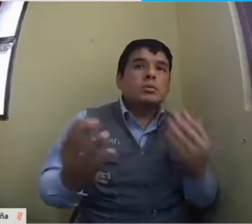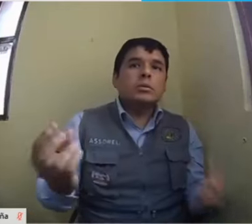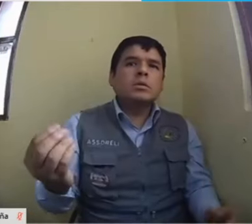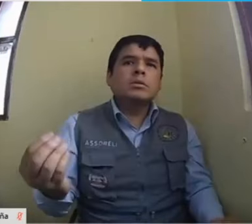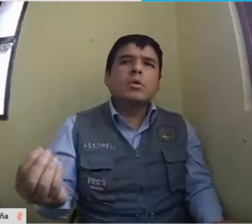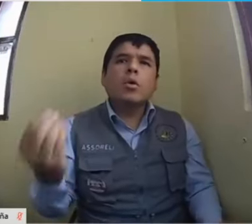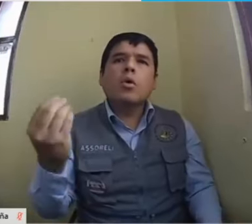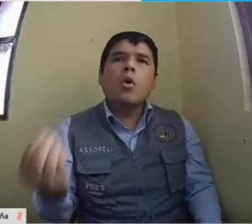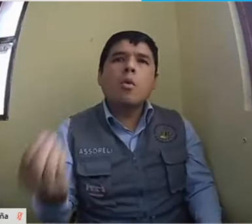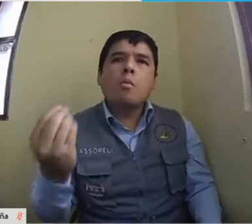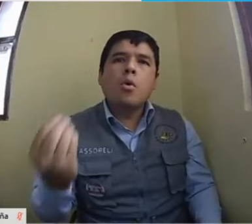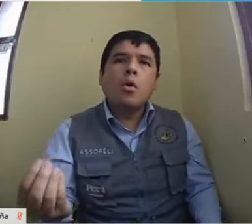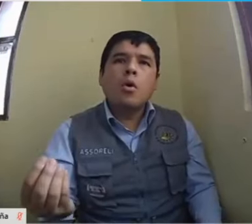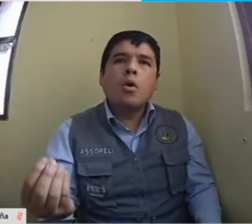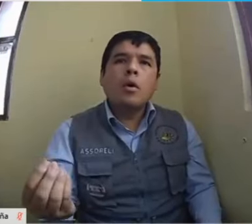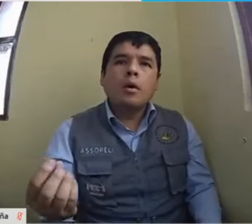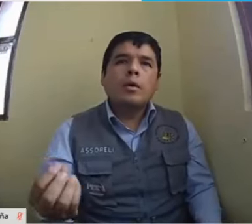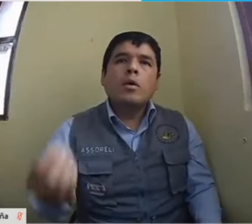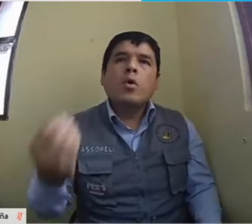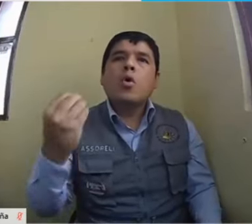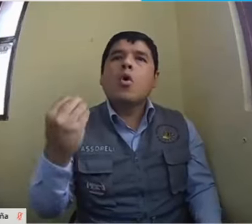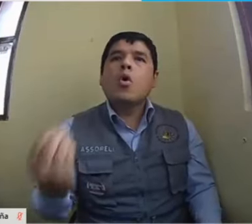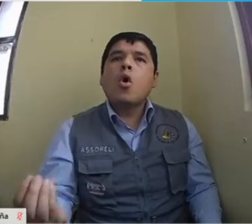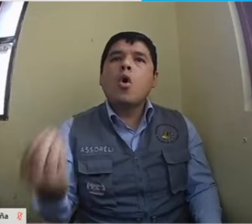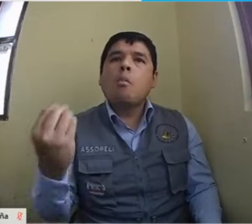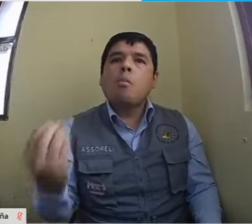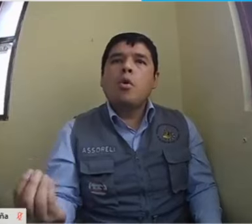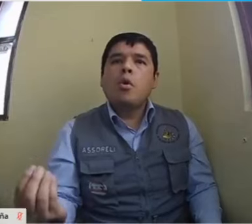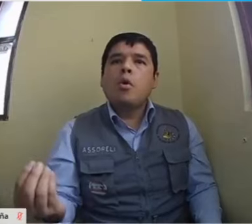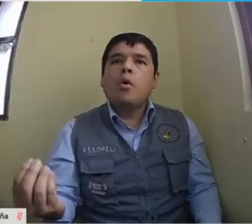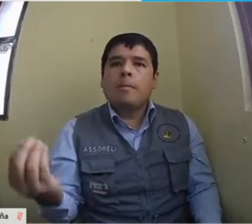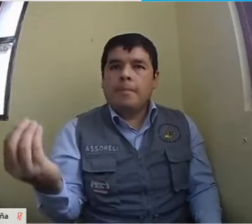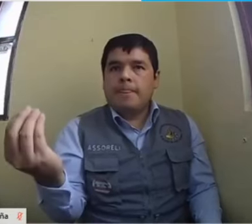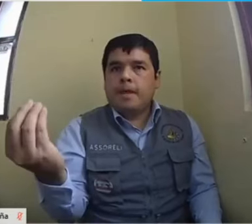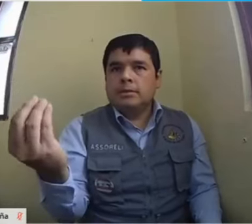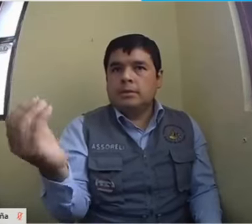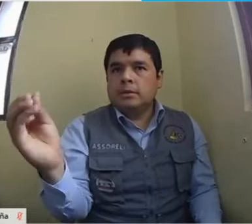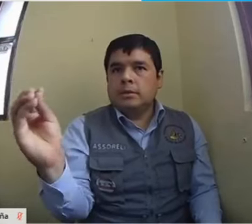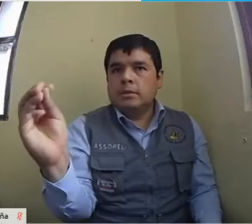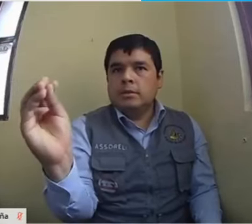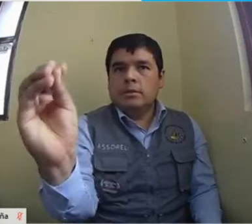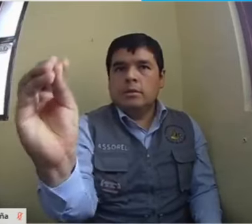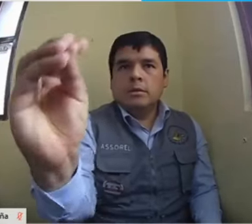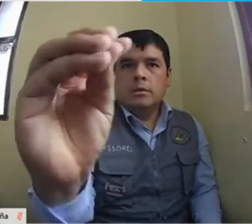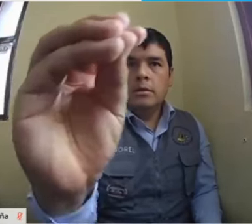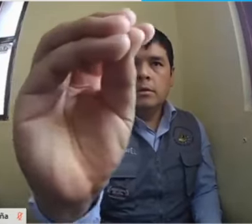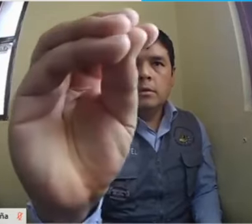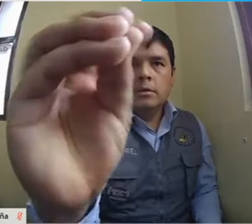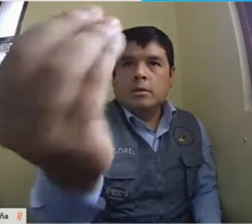Entonces tiene que ser lejos de la boca. ¿Cómo? Como hacen los italianos, digamos. ¿Cómo?